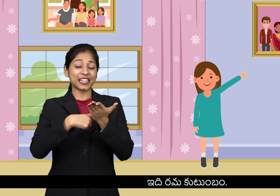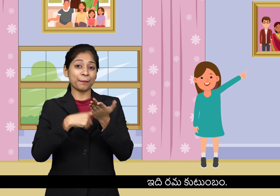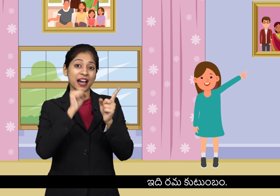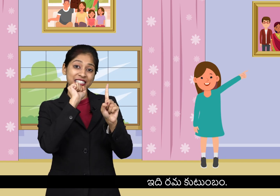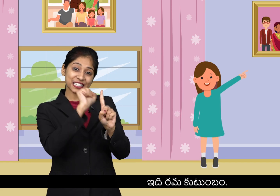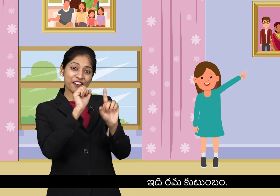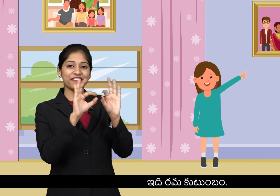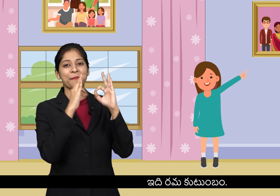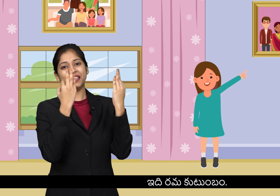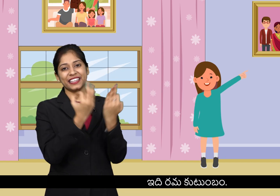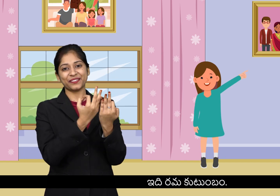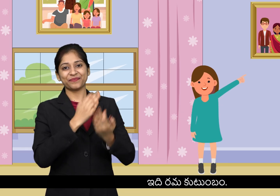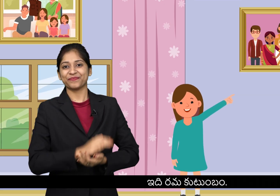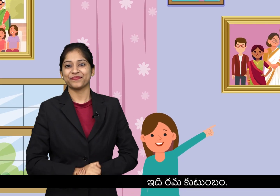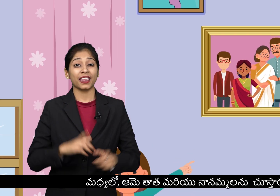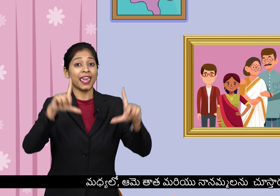ఇది రమా కుటుంబం.